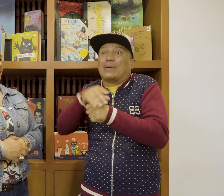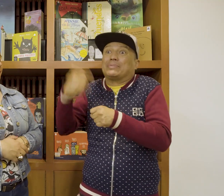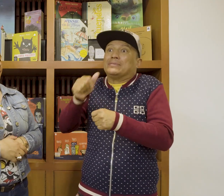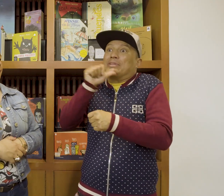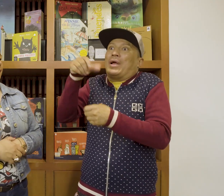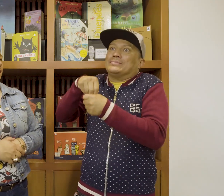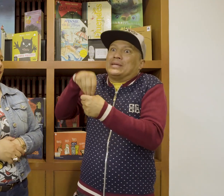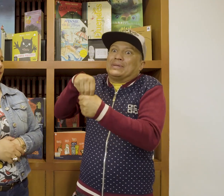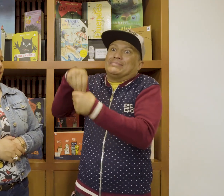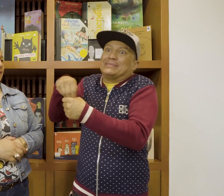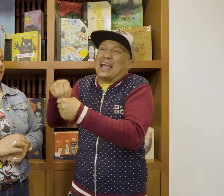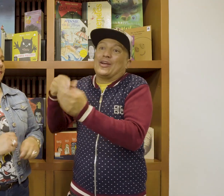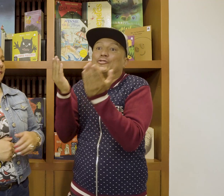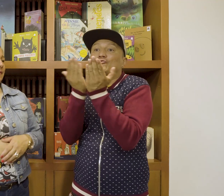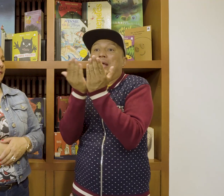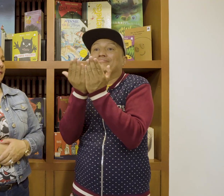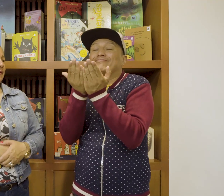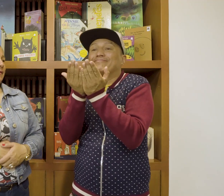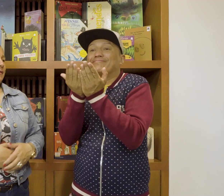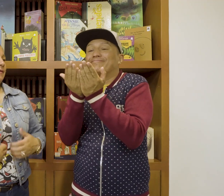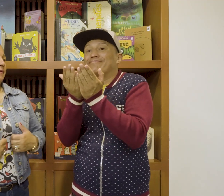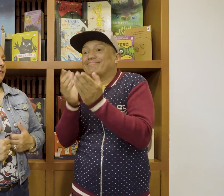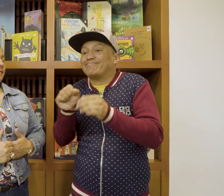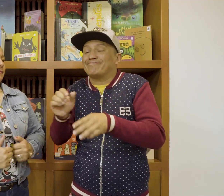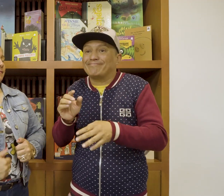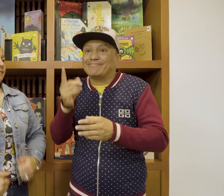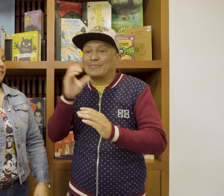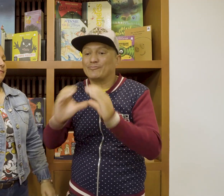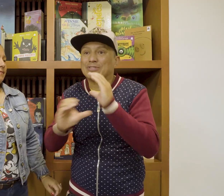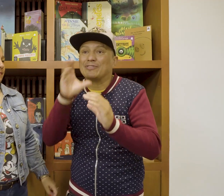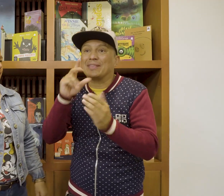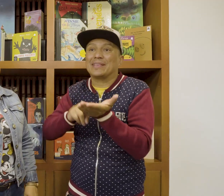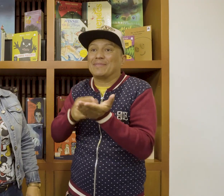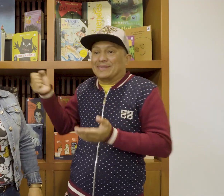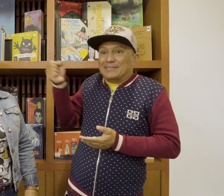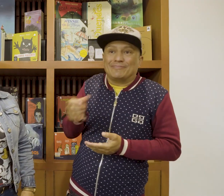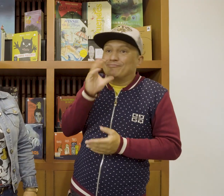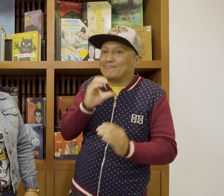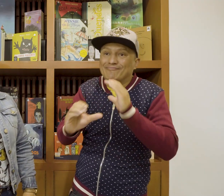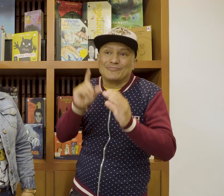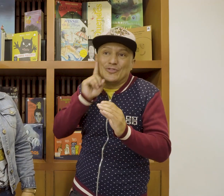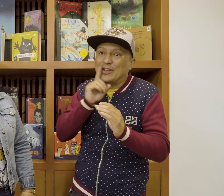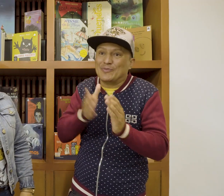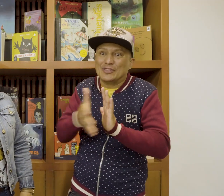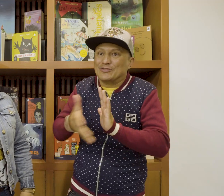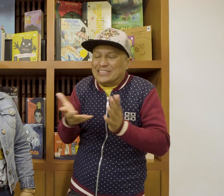del COVID, donde estuvimos encerrados, donde pues por ejemplo las familias de padres sordos no tuvimos la posibilidad de acceder